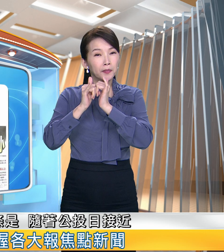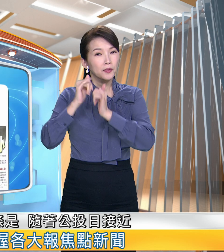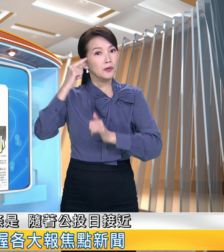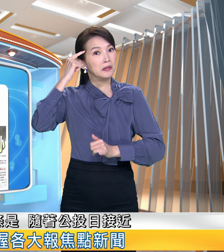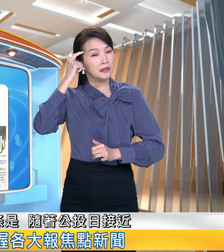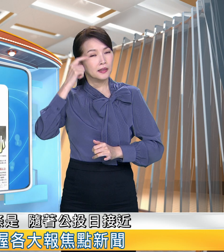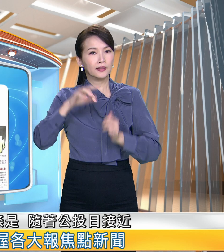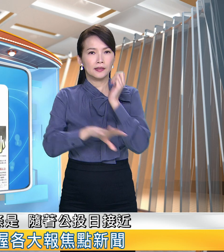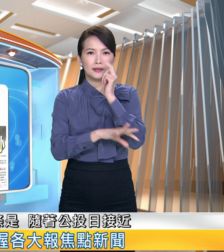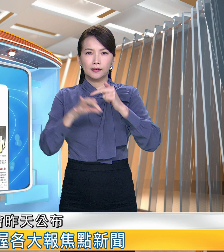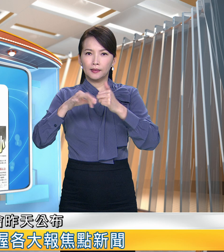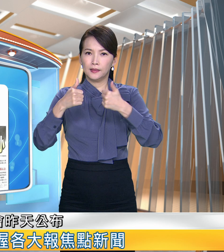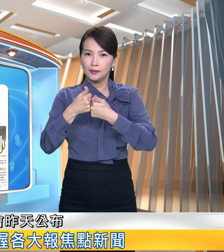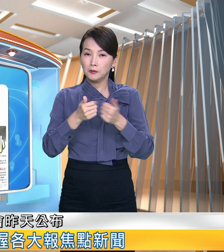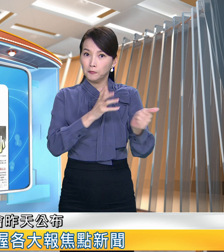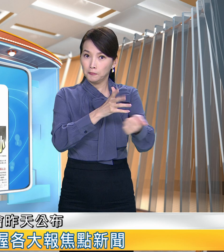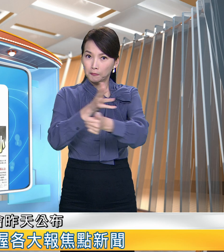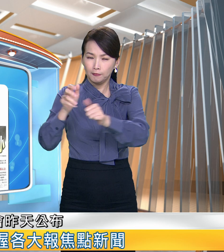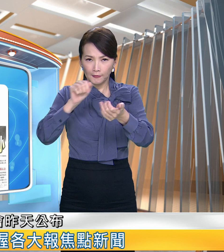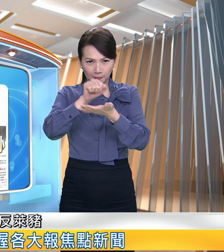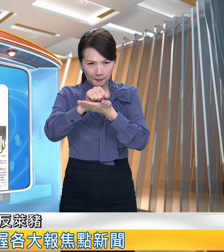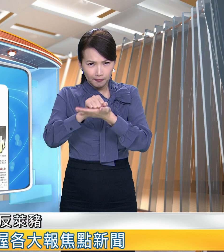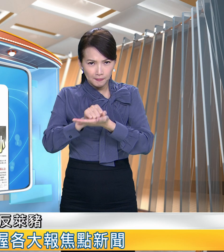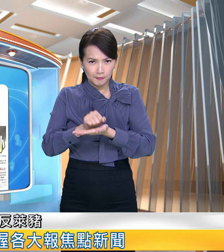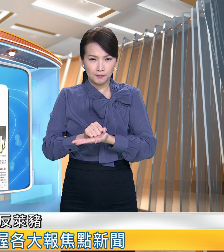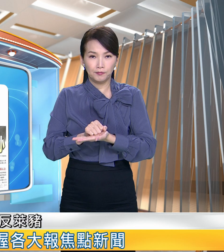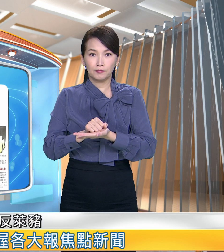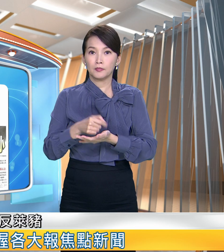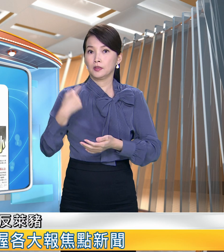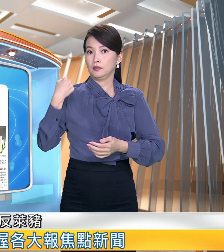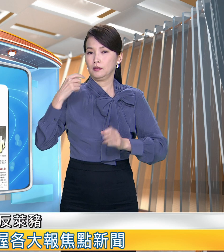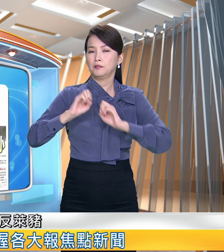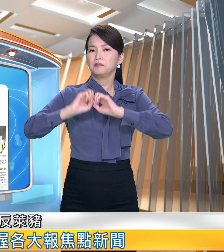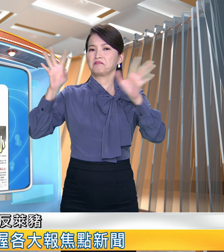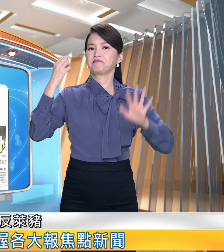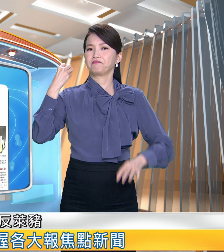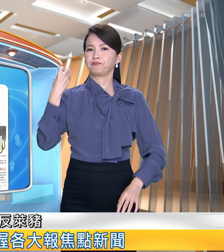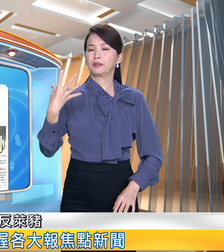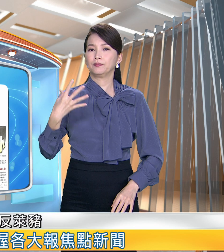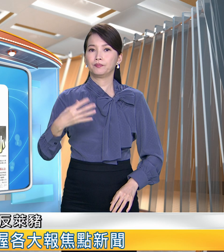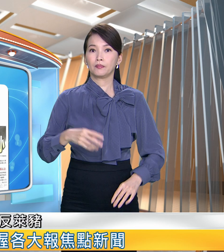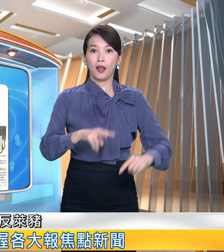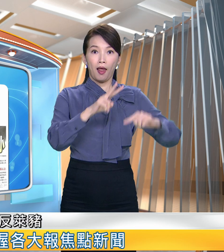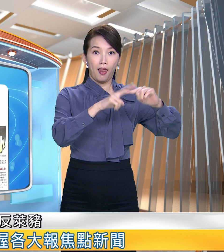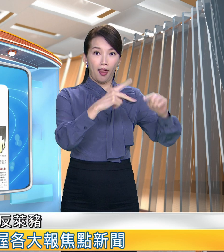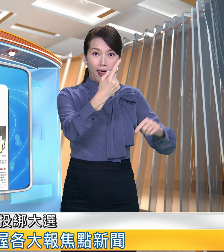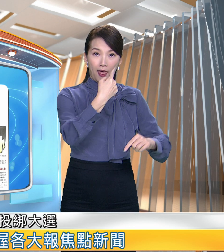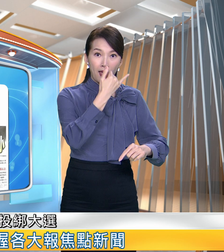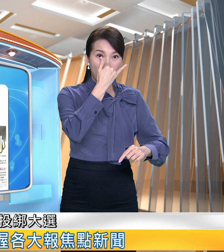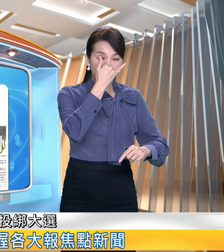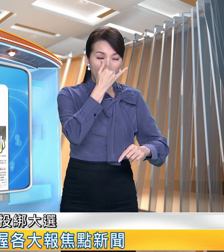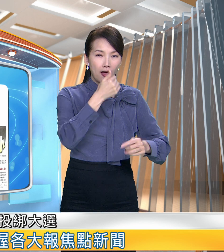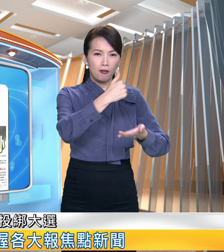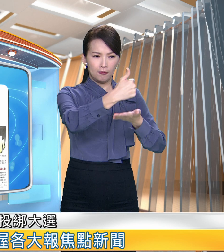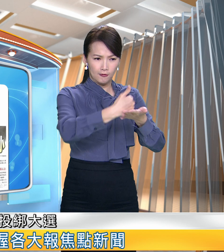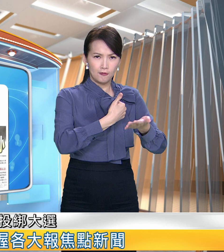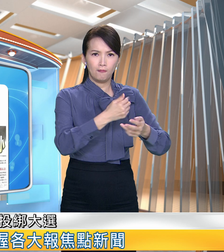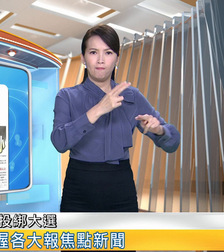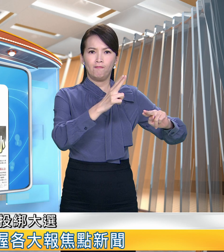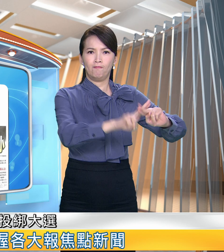意基金会昨天公布了最新的民调，显示反莱猪、真爱早教